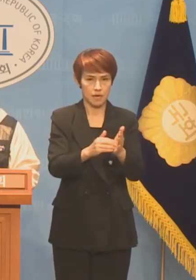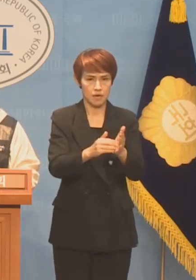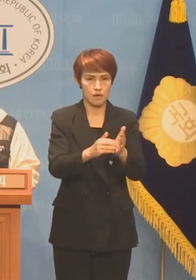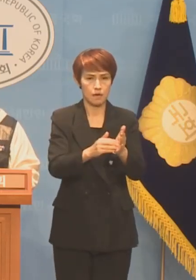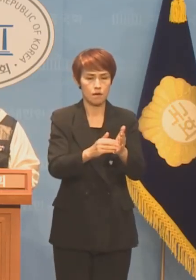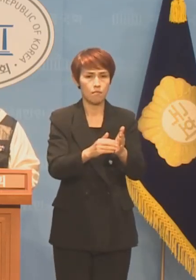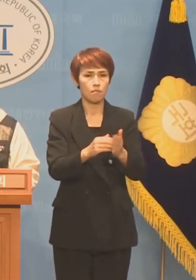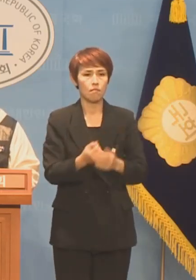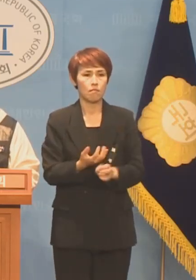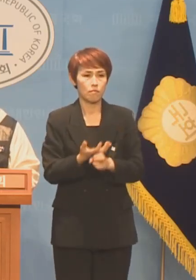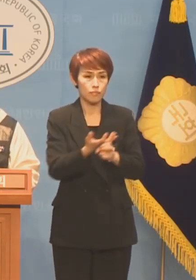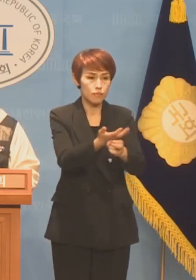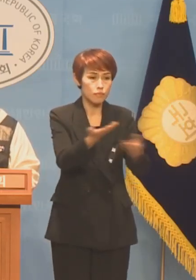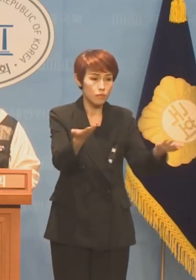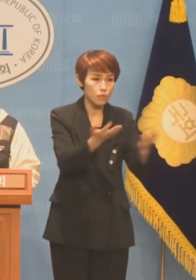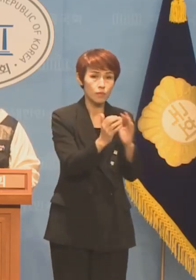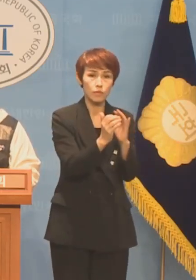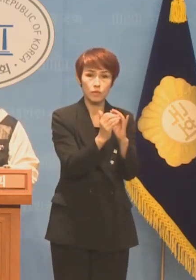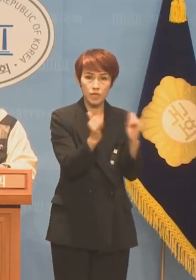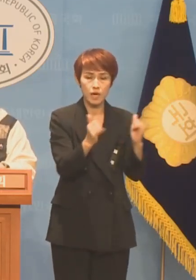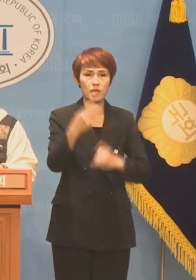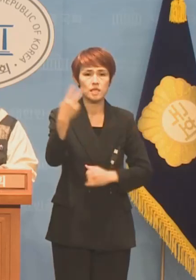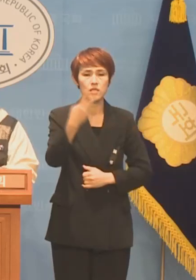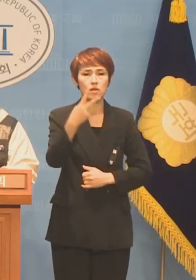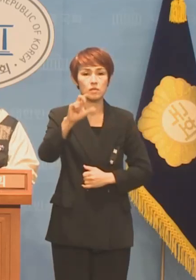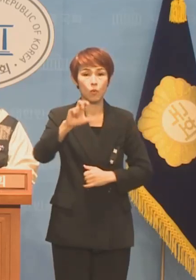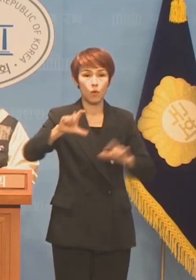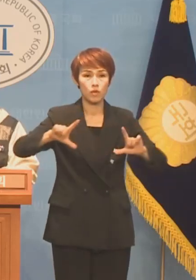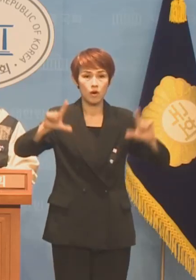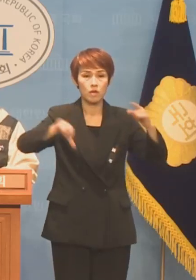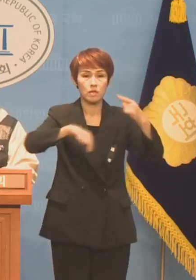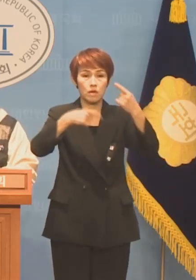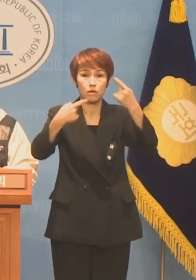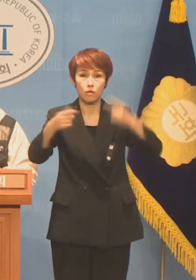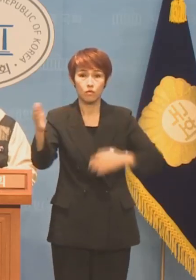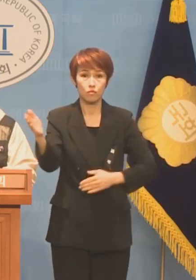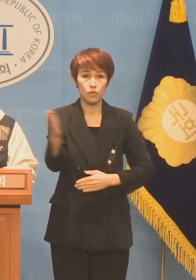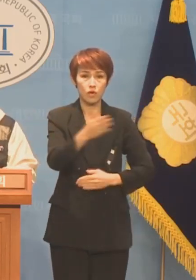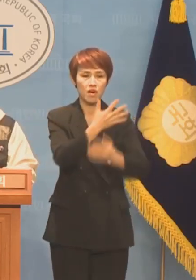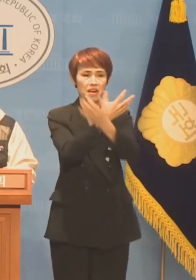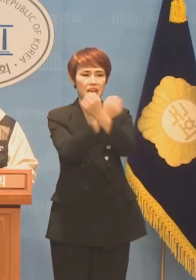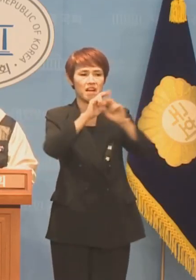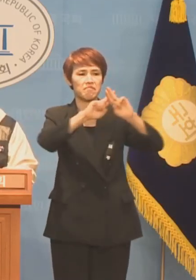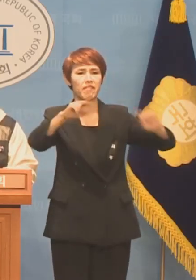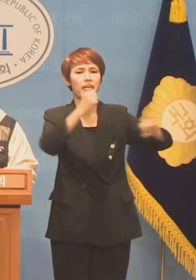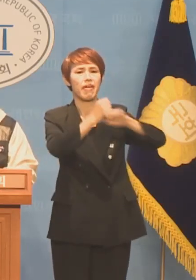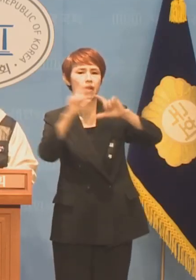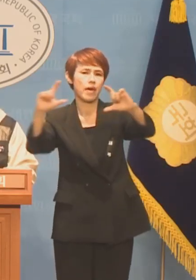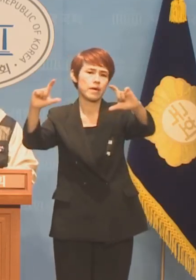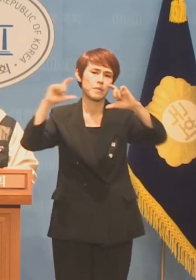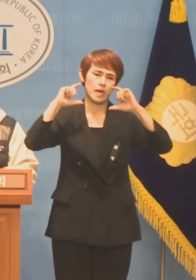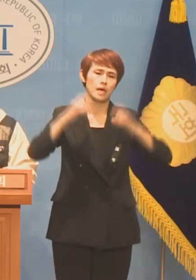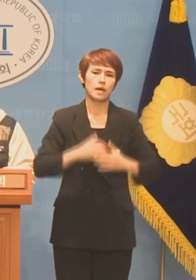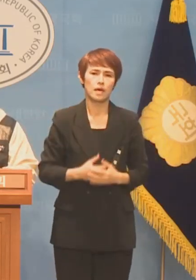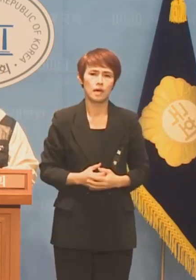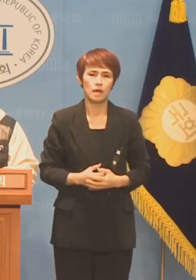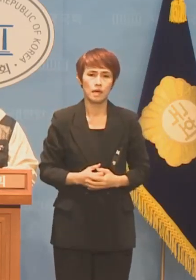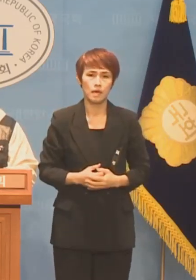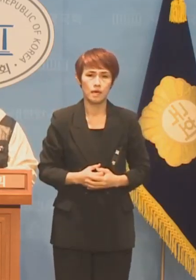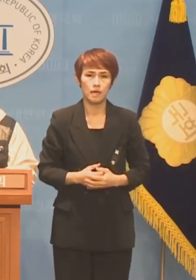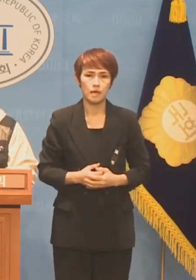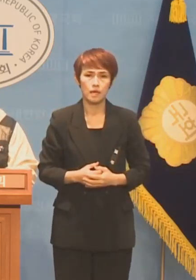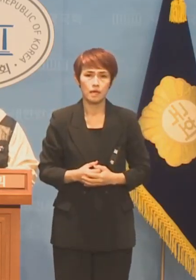담당하는 화물 운송 노동자들을 2025년 새해 벽두부터 계약 해지하겠다라고 통보해 왔습니다. 해당